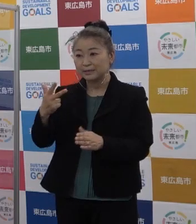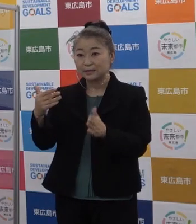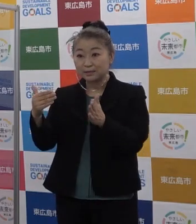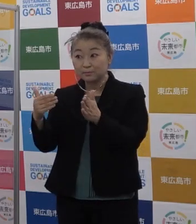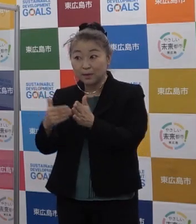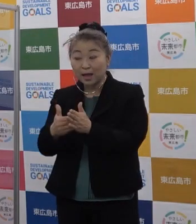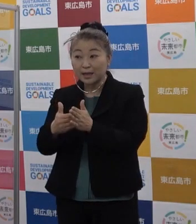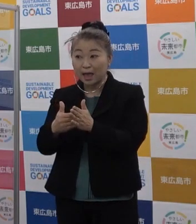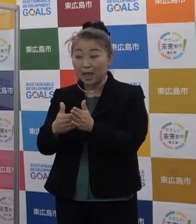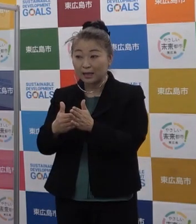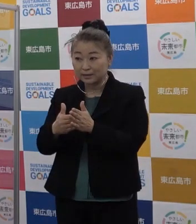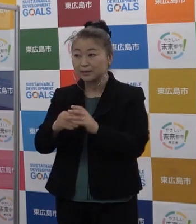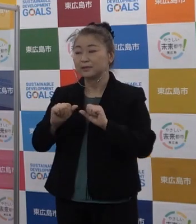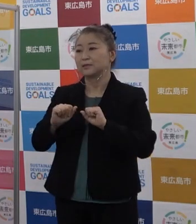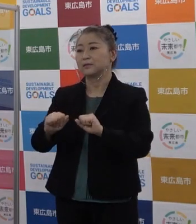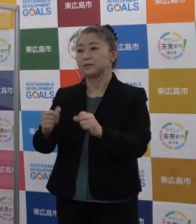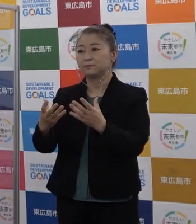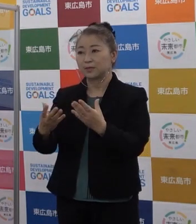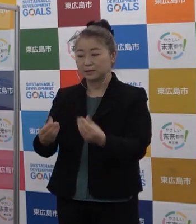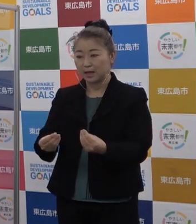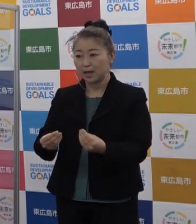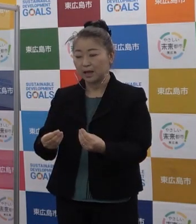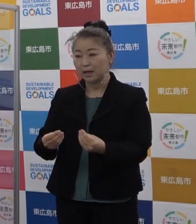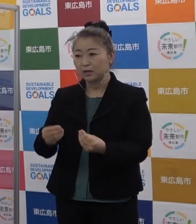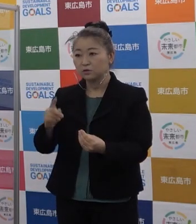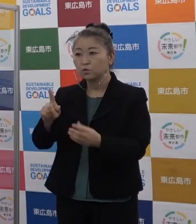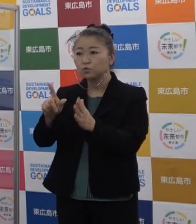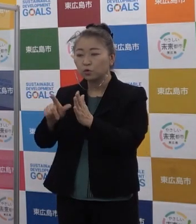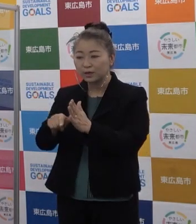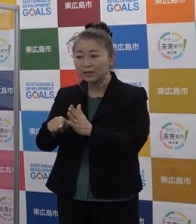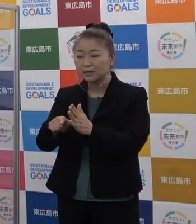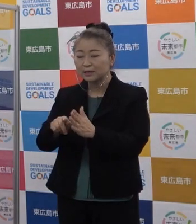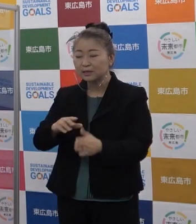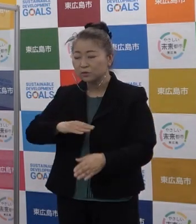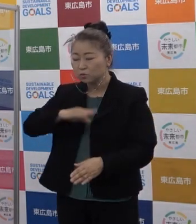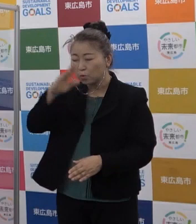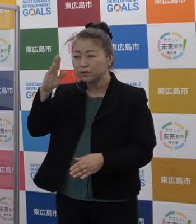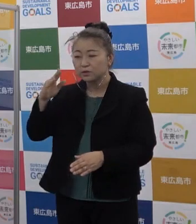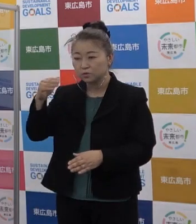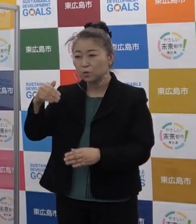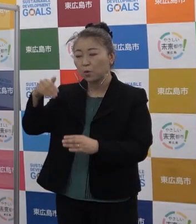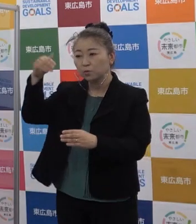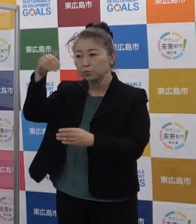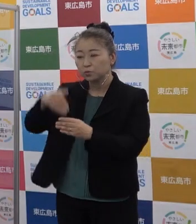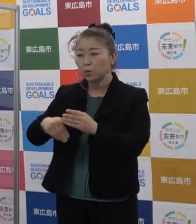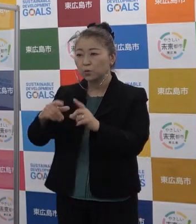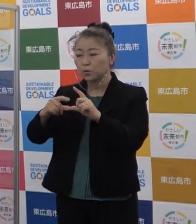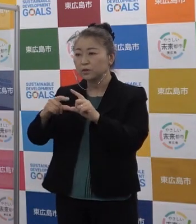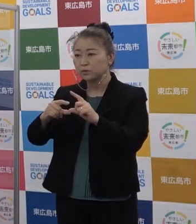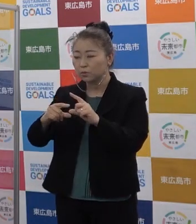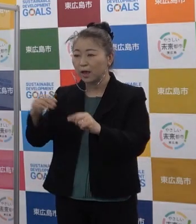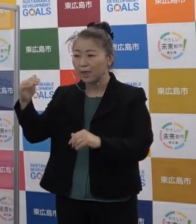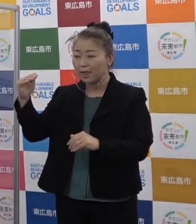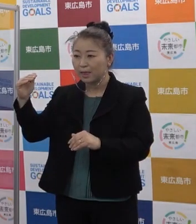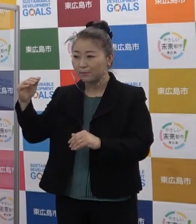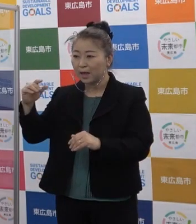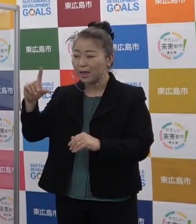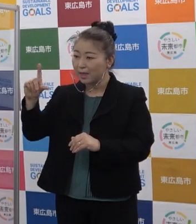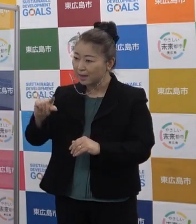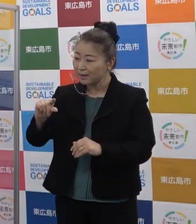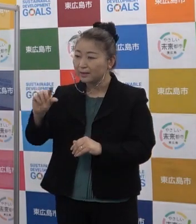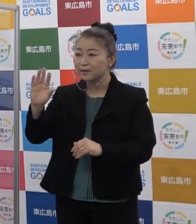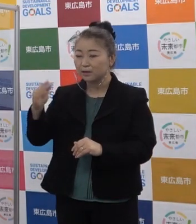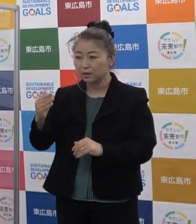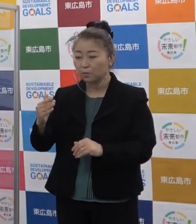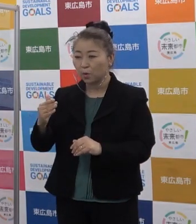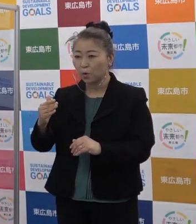ました。で、そういう中で、当日の投票率というのは少し減ったんでありますけれども、期日前投